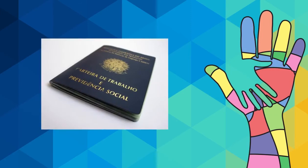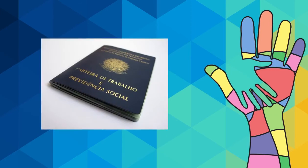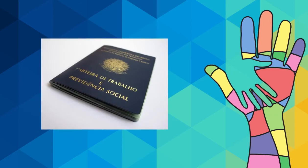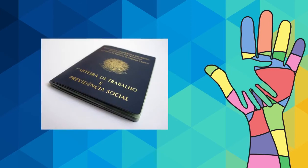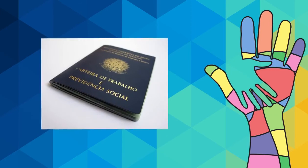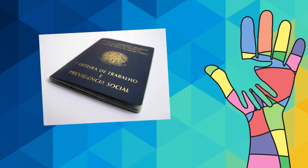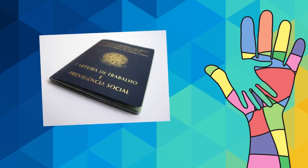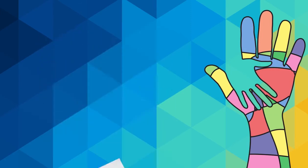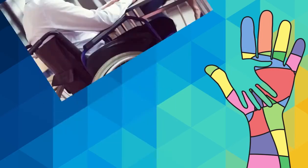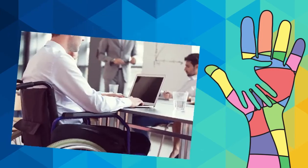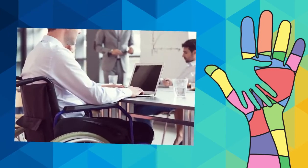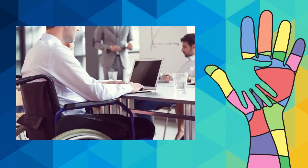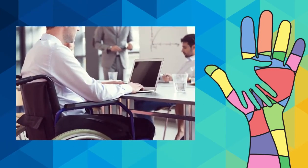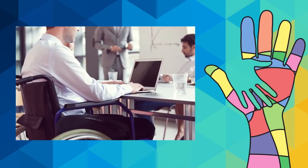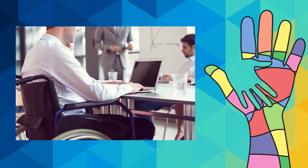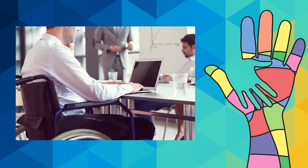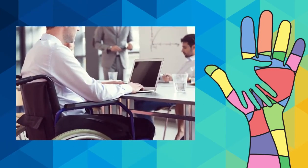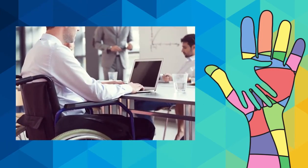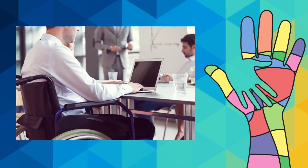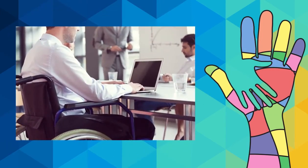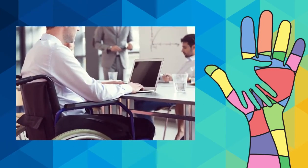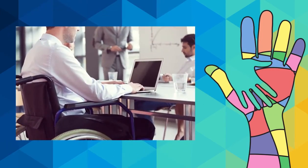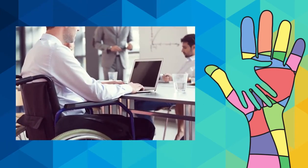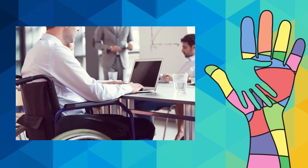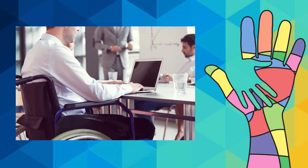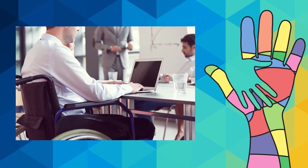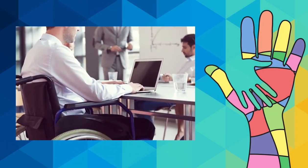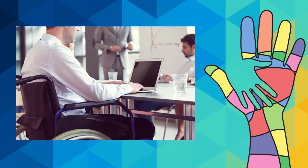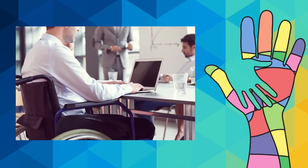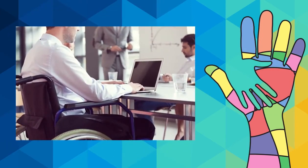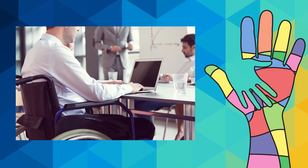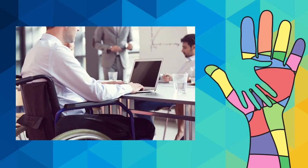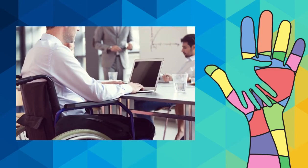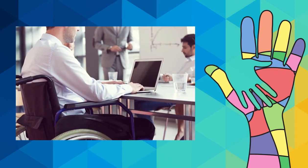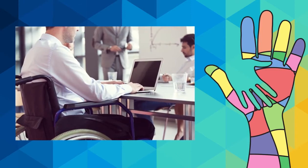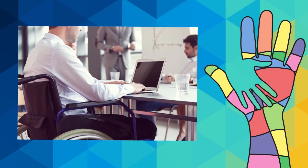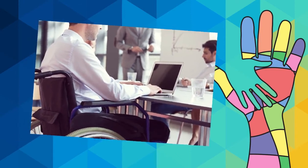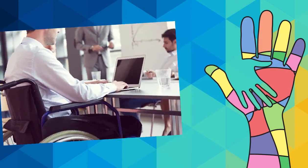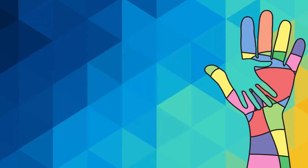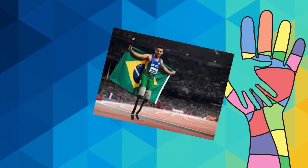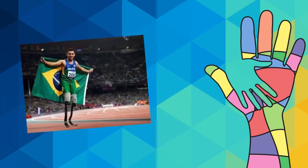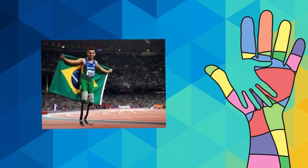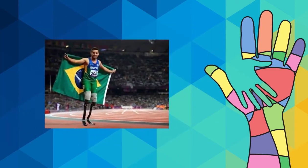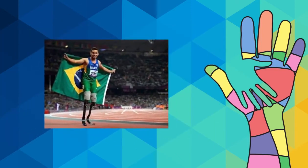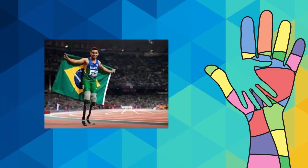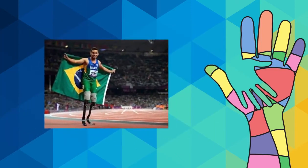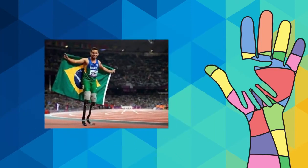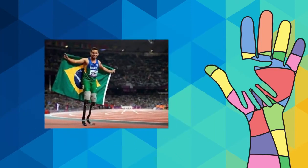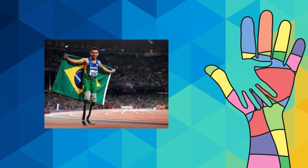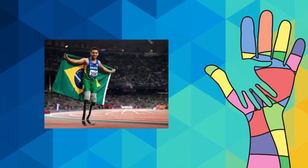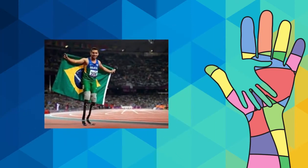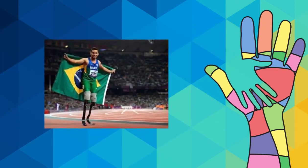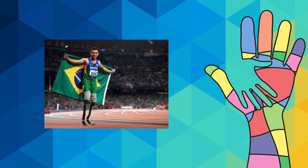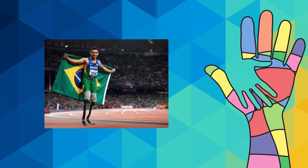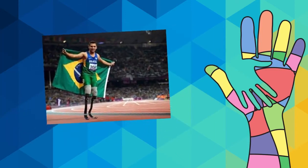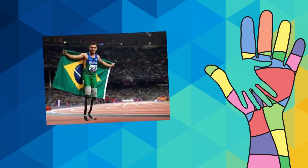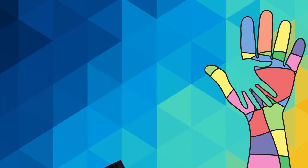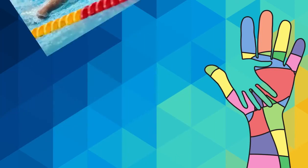o auxílio inclusão para ajudar na adaptação de quem entra no mercado de trabalho. Para o esporte, aumenta os recursos para as